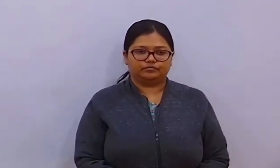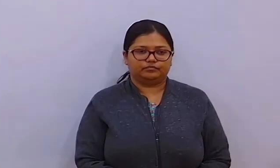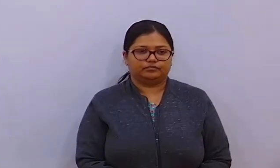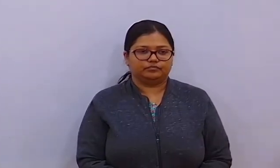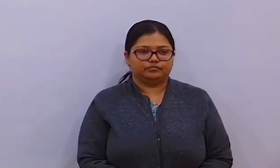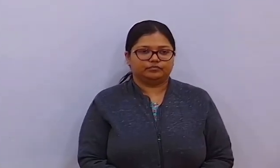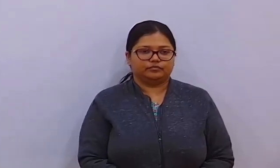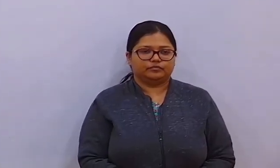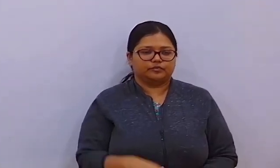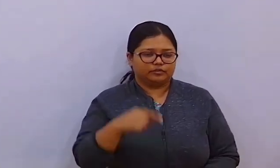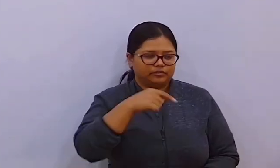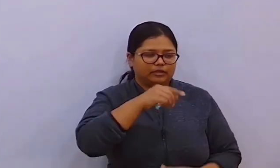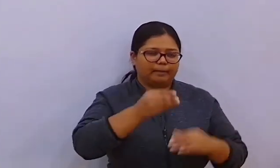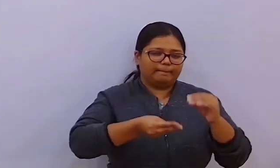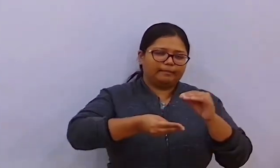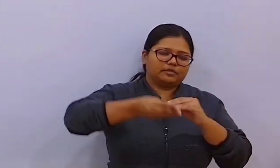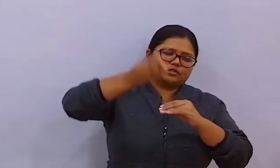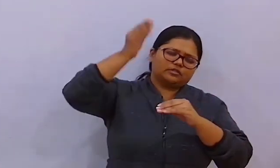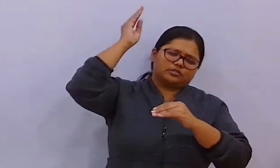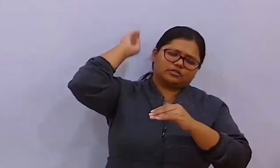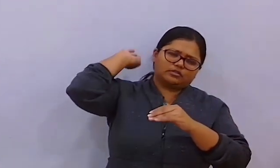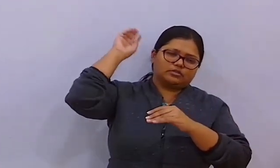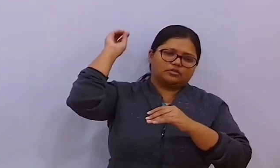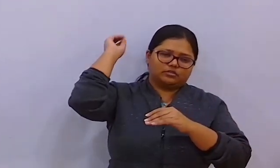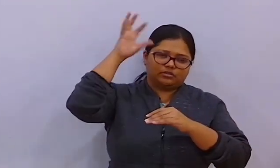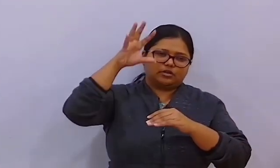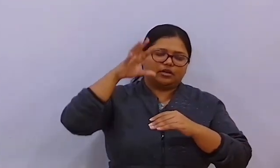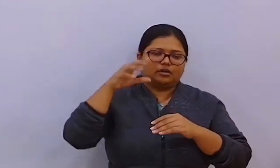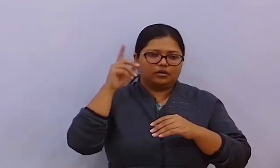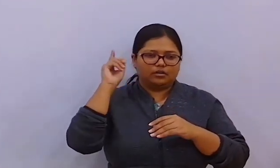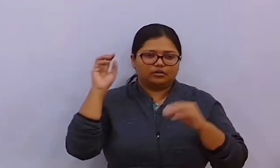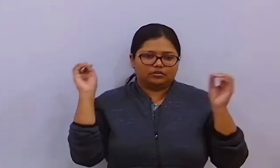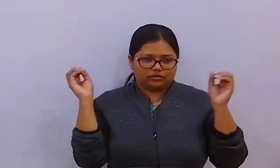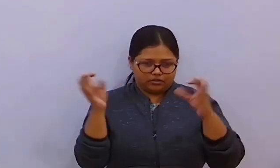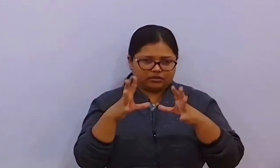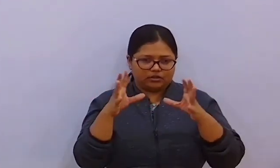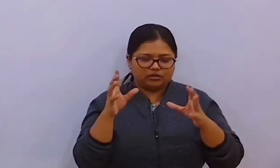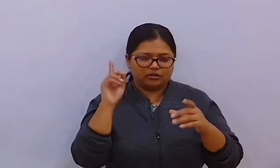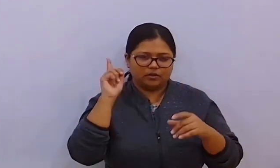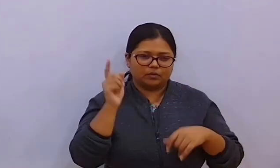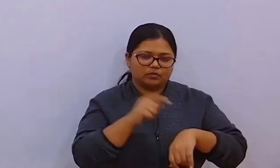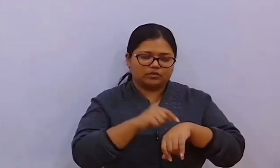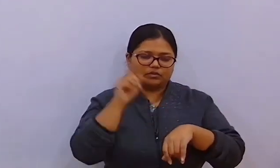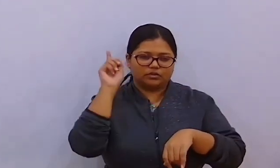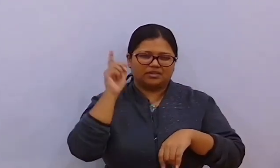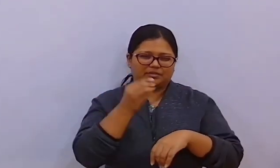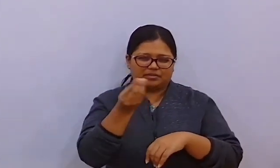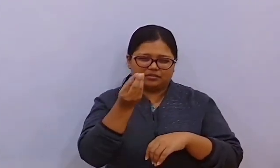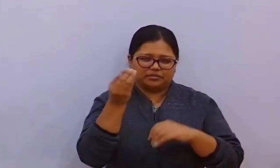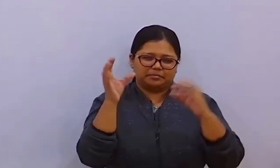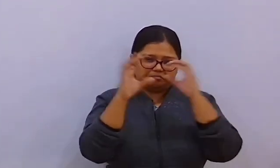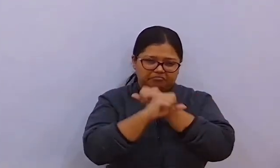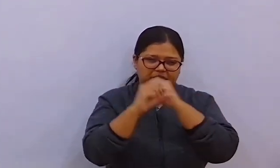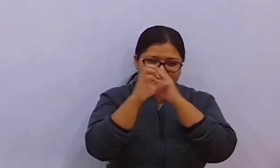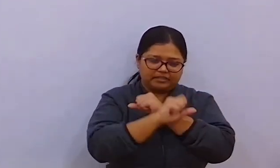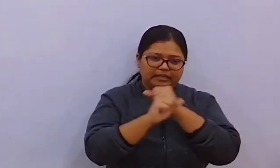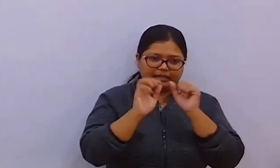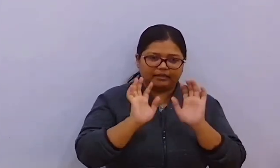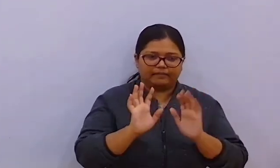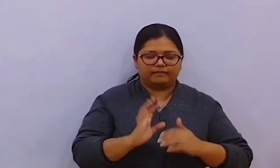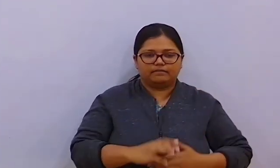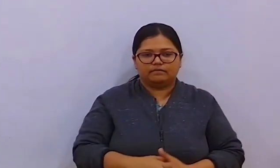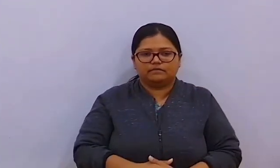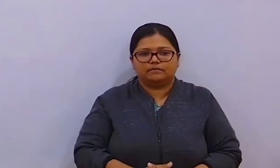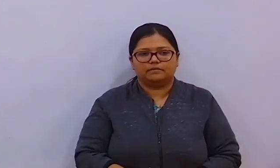चीज़ जो है मिसिंग है, तो हम ये अंदाज़ा लगाते हैं कि अशोक का शासनकाल भी क्या था, अपने पूर्ववर्त राजाओं की ही तरह